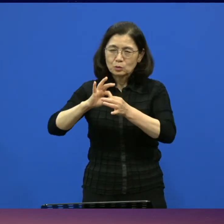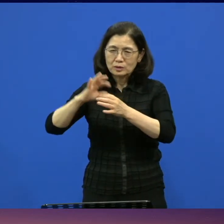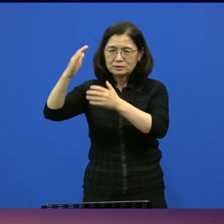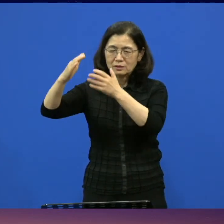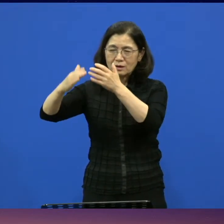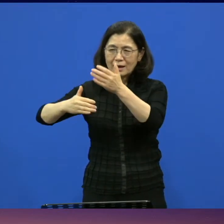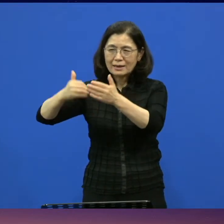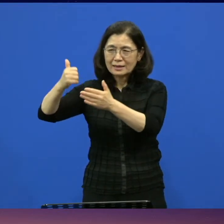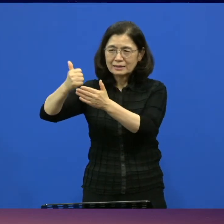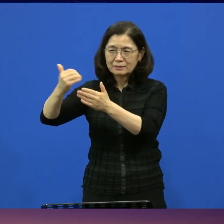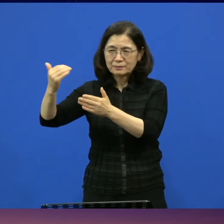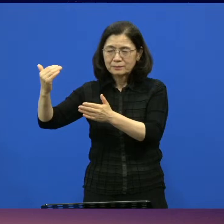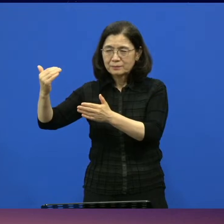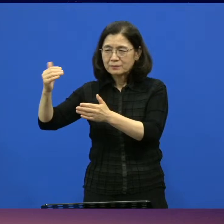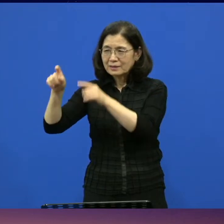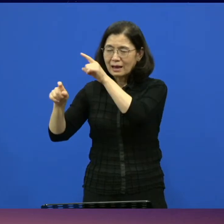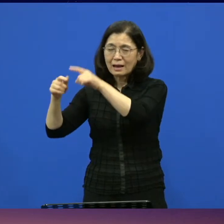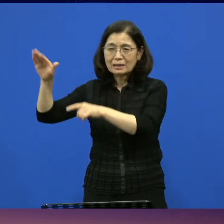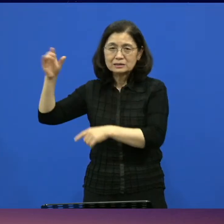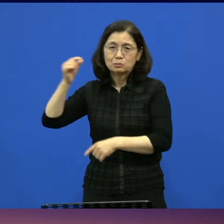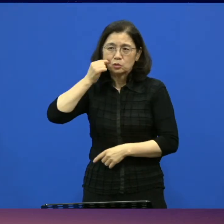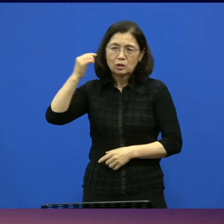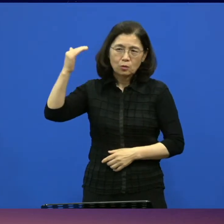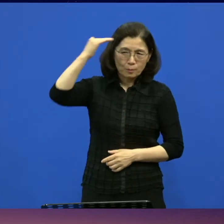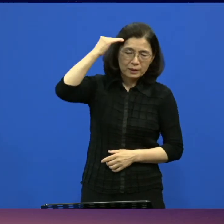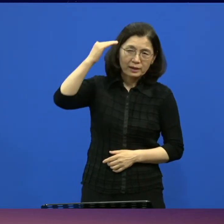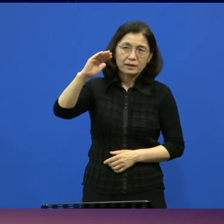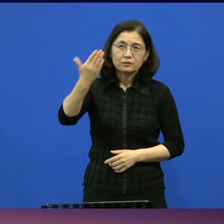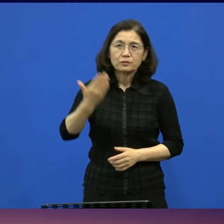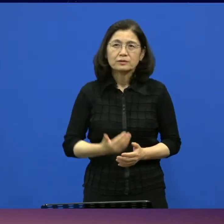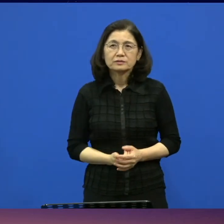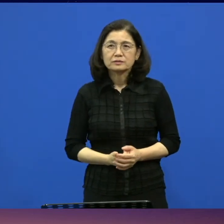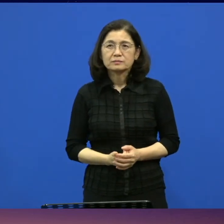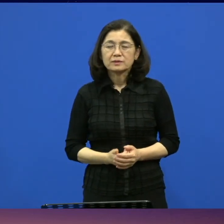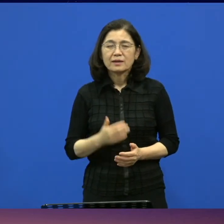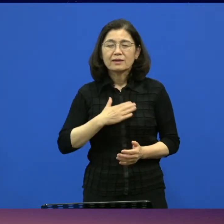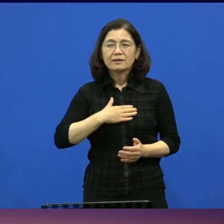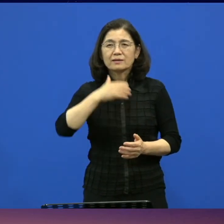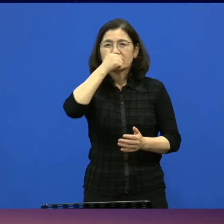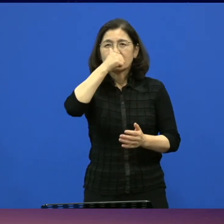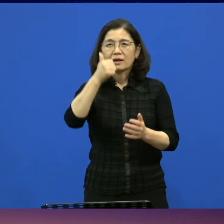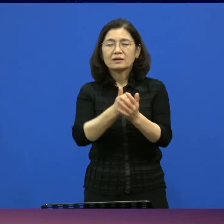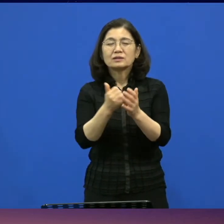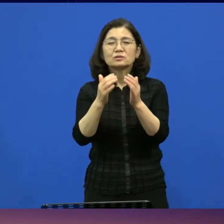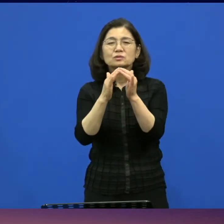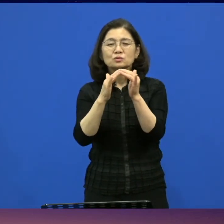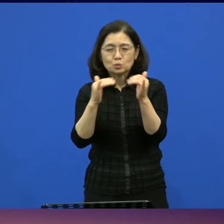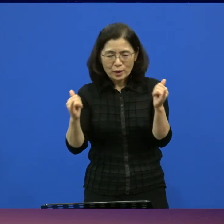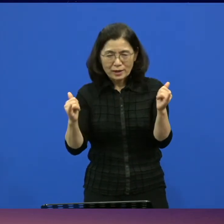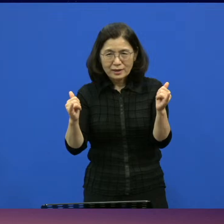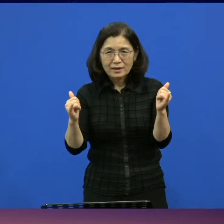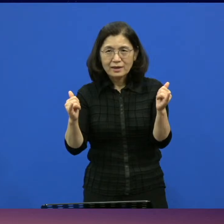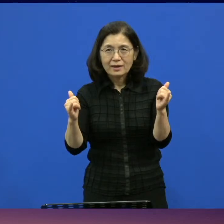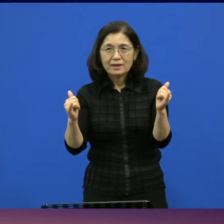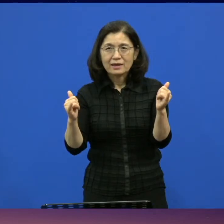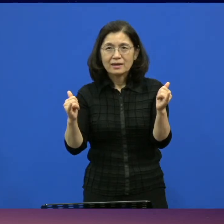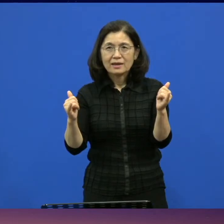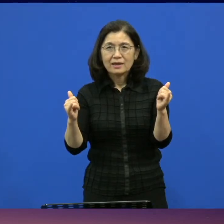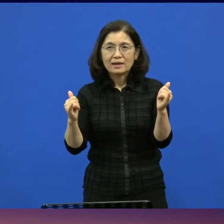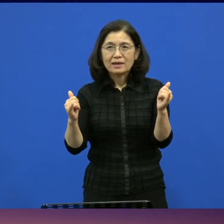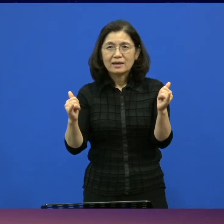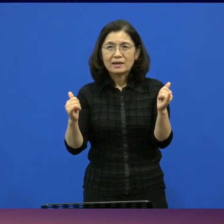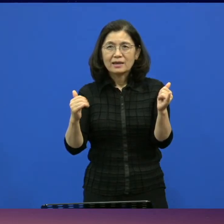그래서 교만이 안 보여요, 보통 때는. 왜? 우리가 죄인이기 때문에. 그게 원죄와 같은 거예요. 그러니까 내 몸에